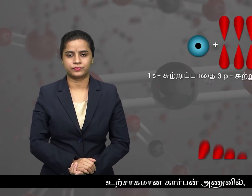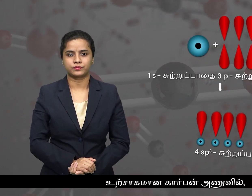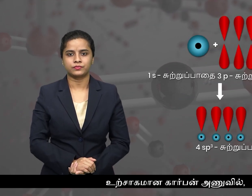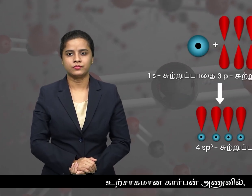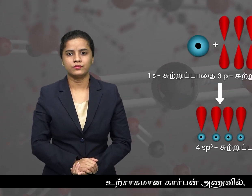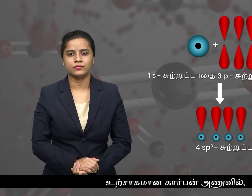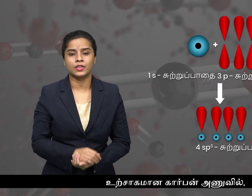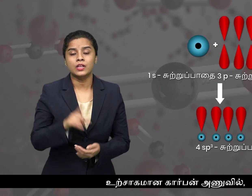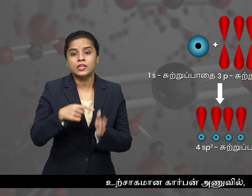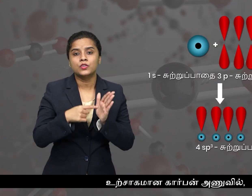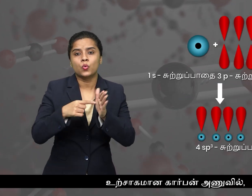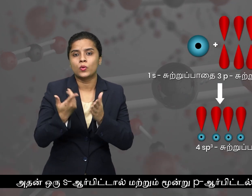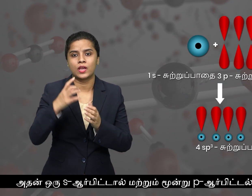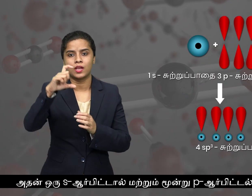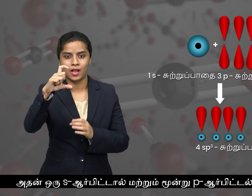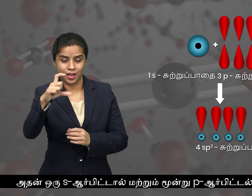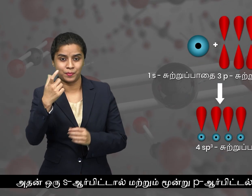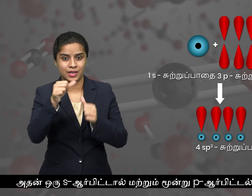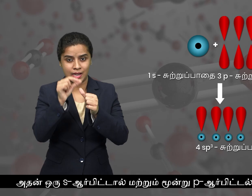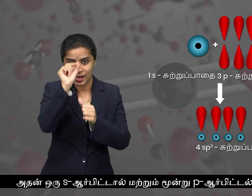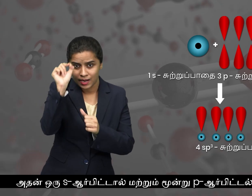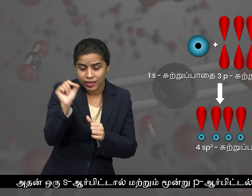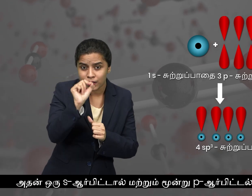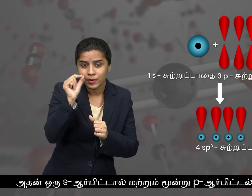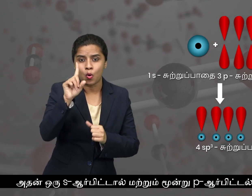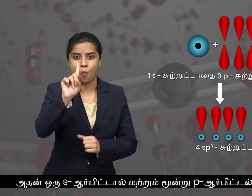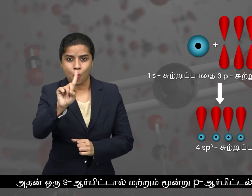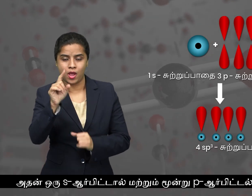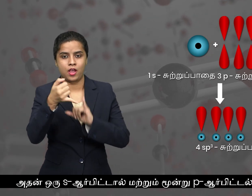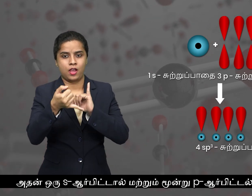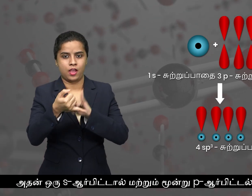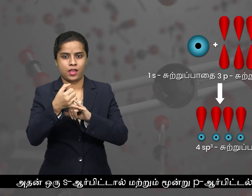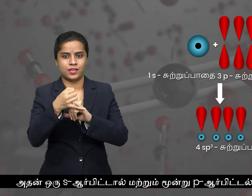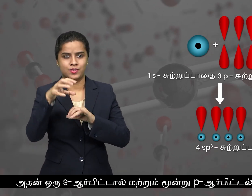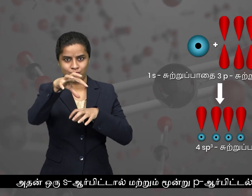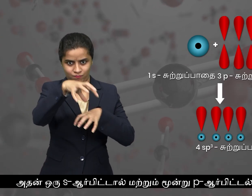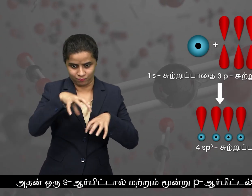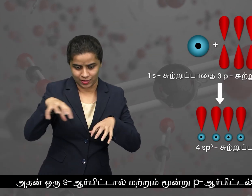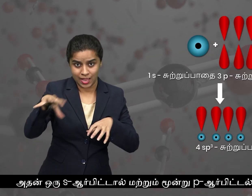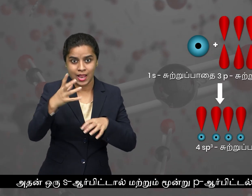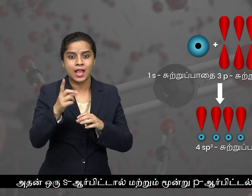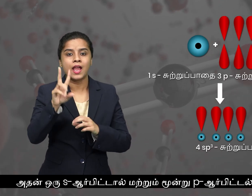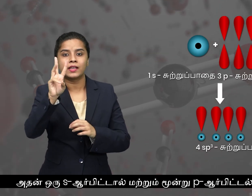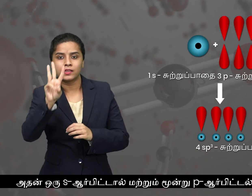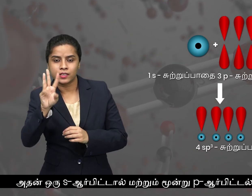உற்சாகமான கார்பன் அணுவில் அதன் ஒரு s ஆர்பிட்டால் மற்றும் 3 p ஆர்பிட்டால்கள் ஒன்றிணைந்து